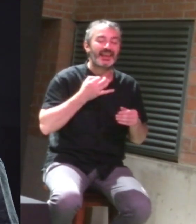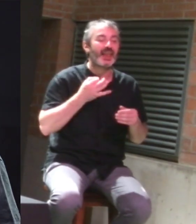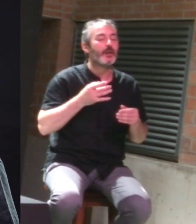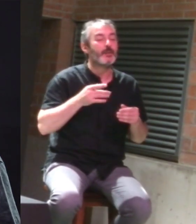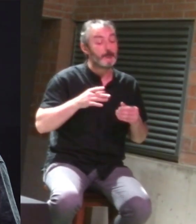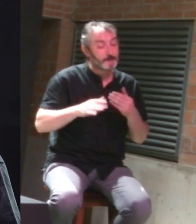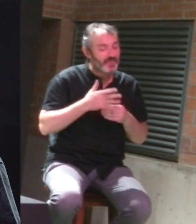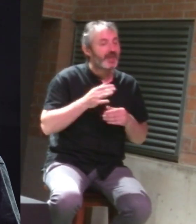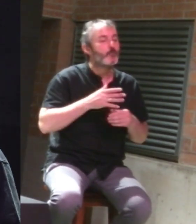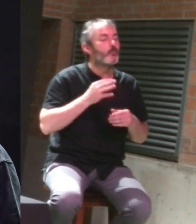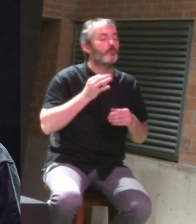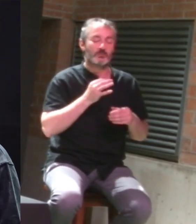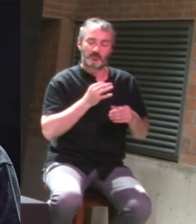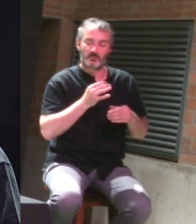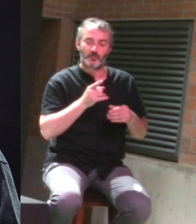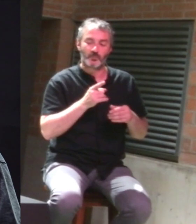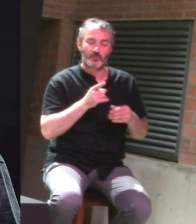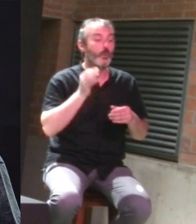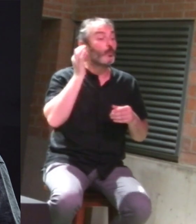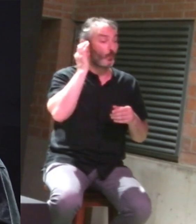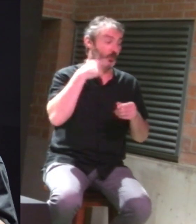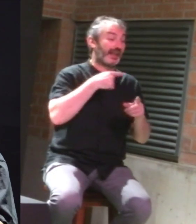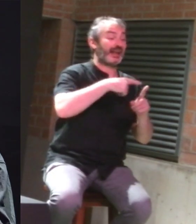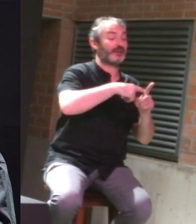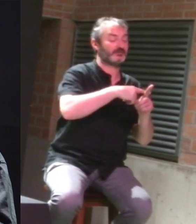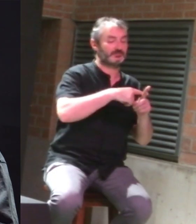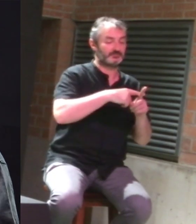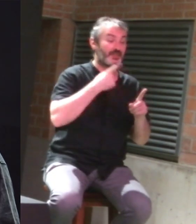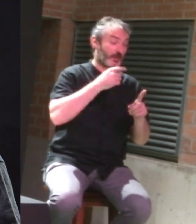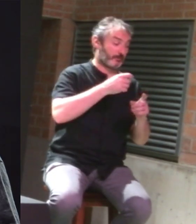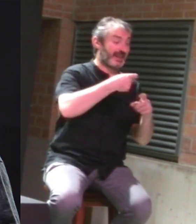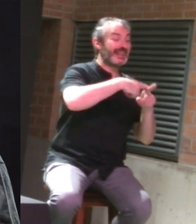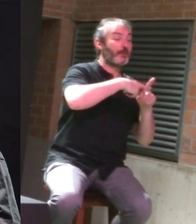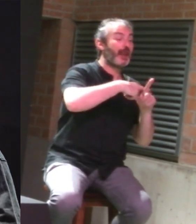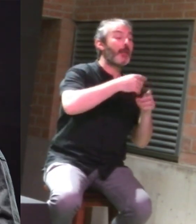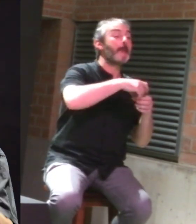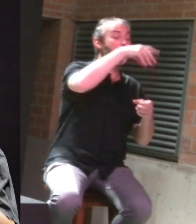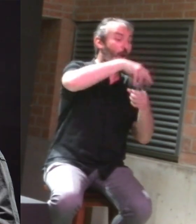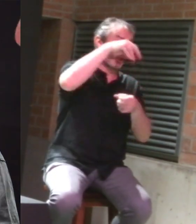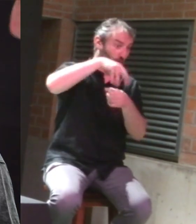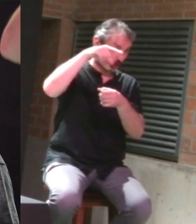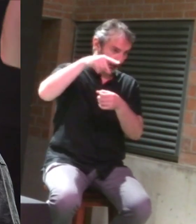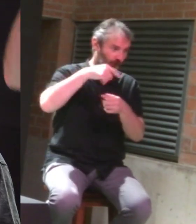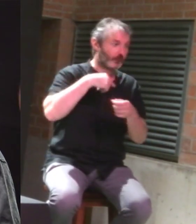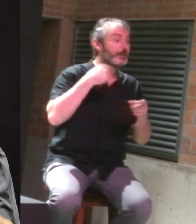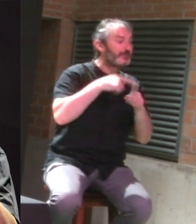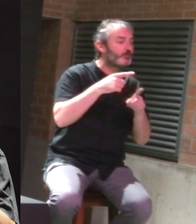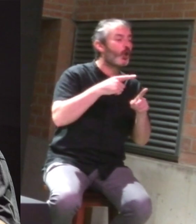tutelaje de los dirigentes de las 3 clases de vapor, en palabras de Teresa Clara Moon, falsos